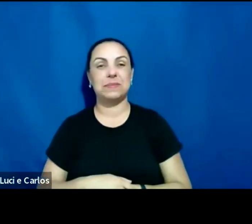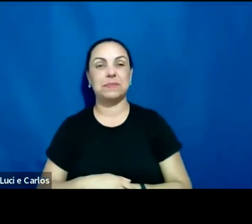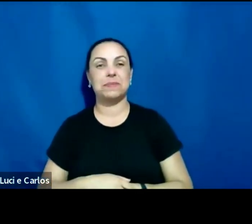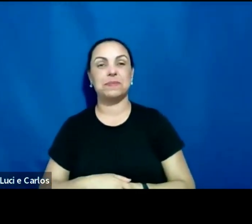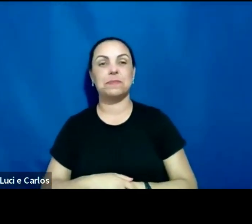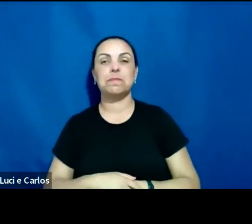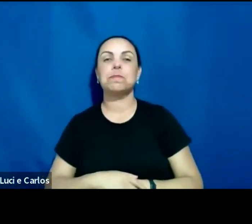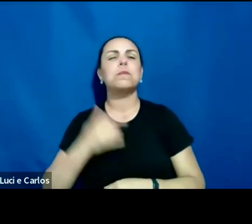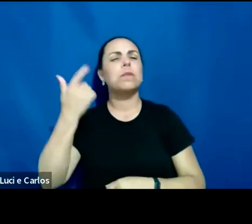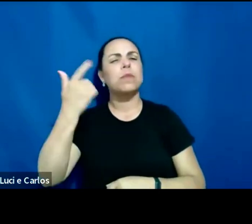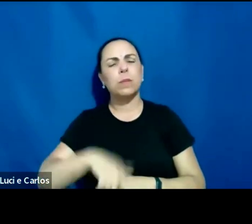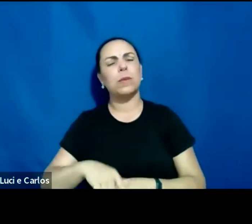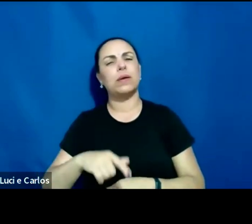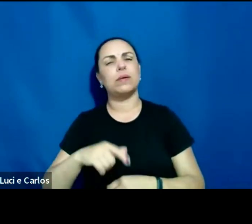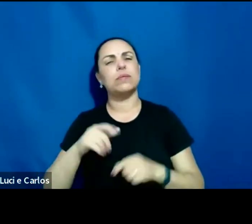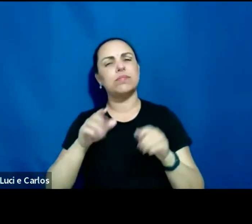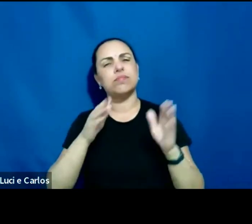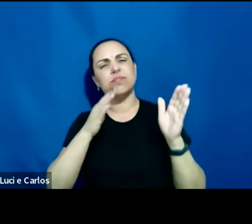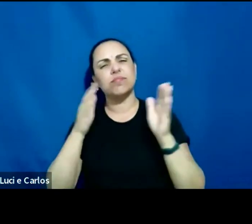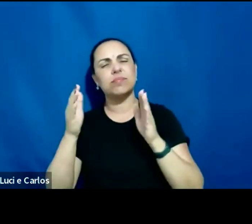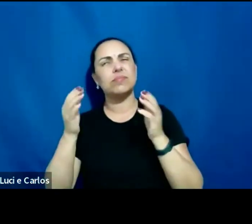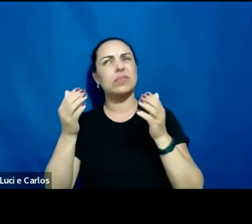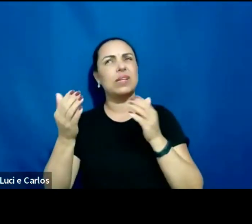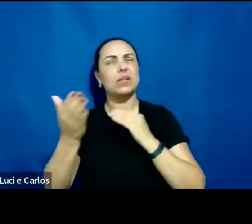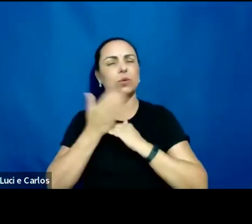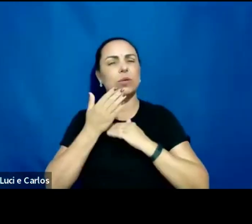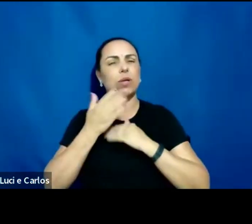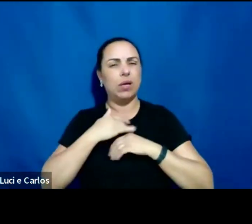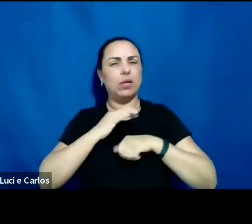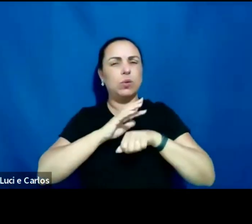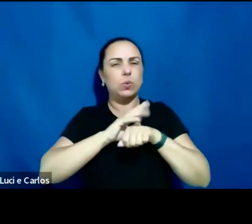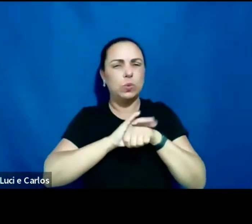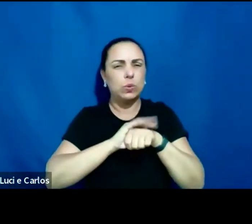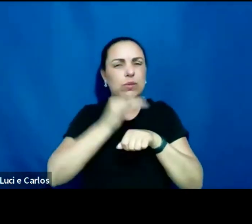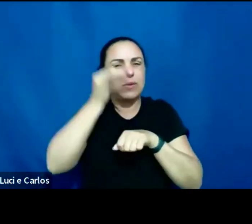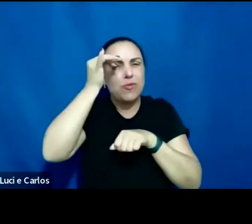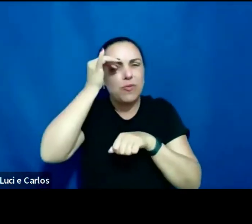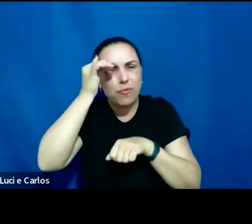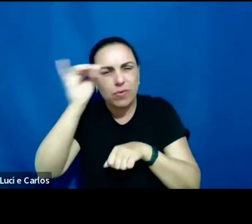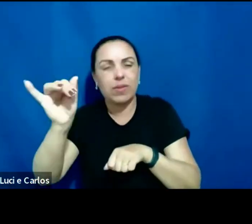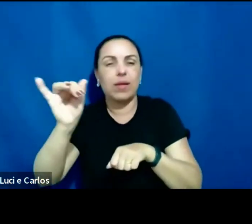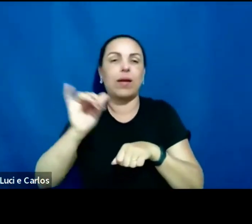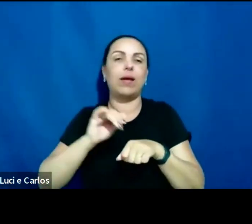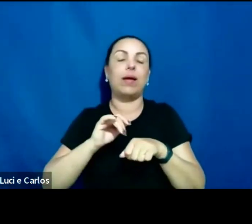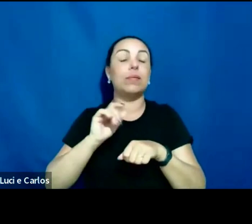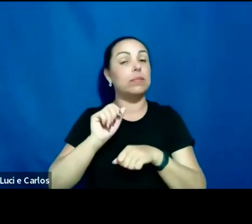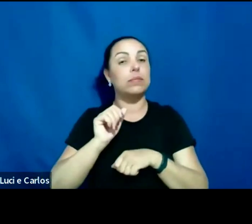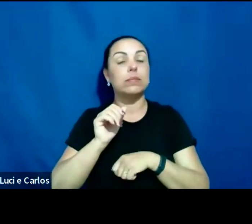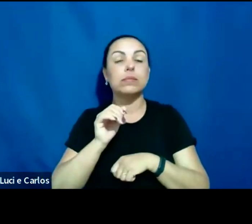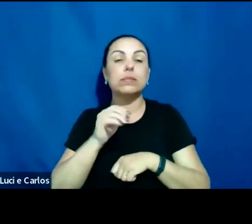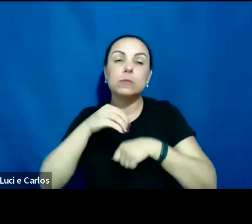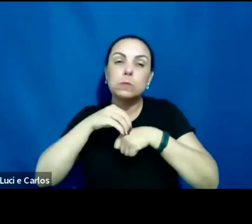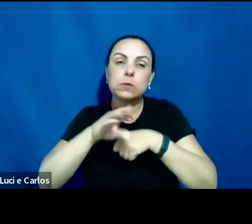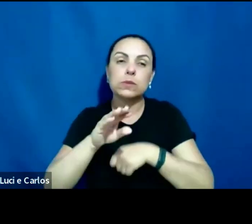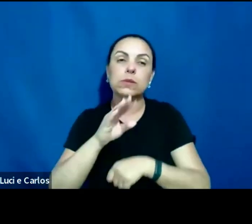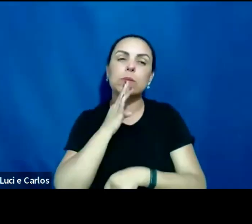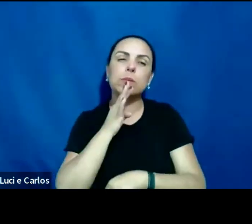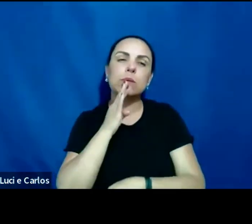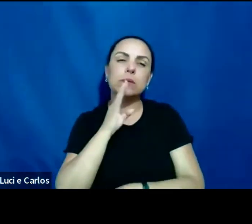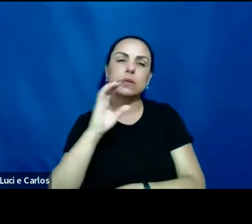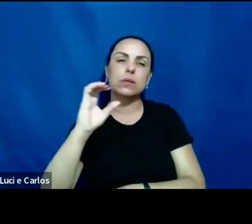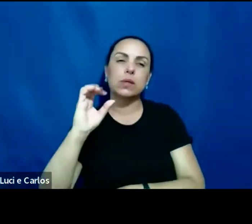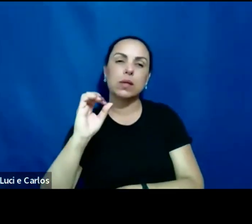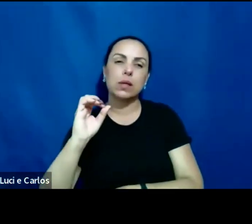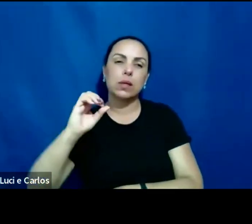Uma outra coisa que serve muito para prevenir e até tratar trombose, ômega 3, fundamental. Melhora a